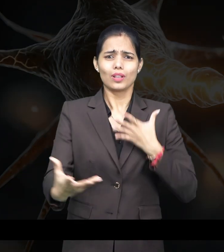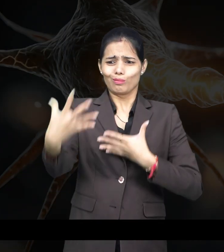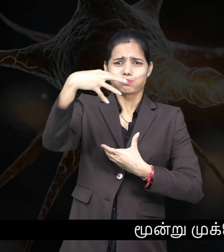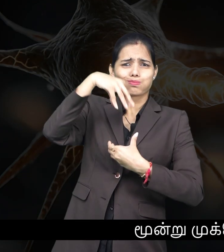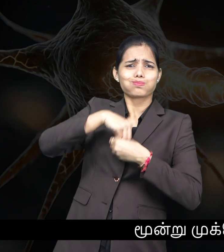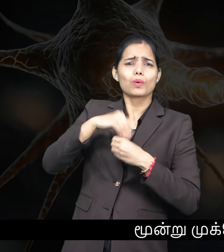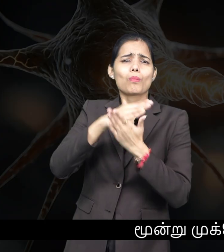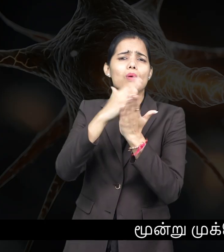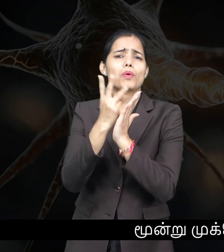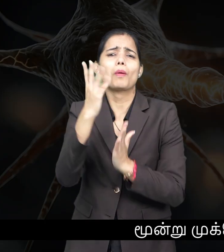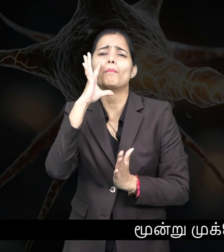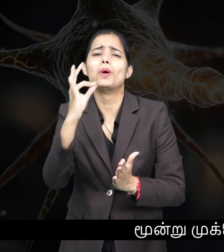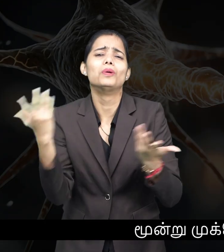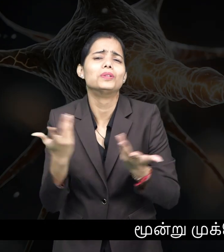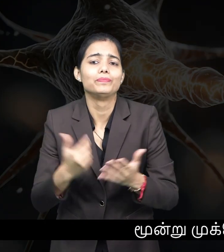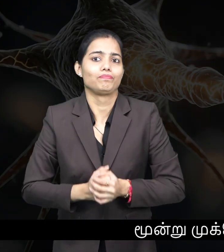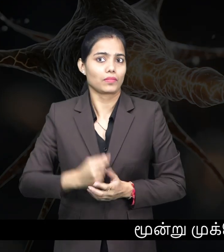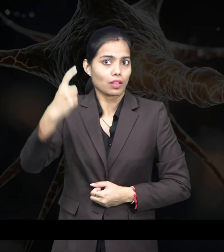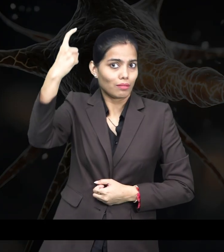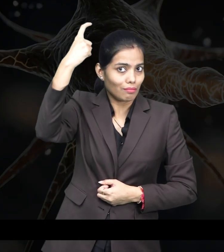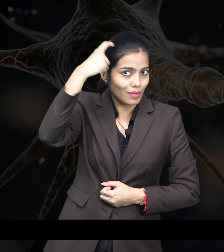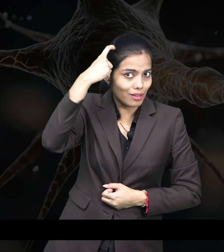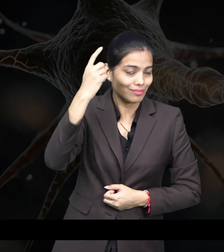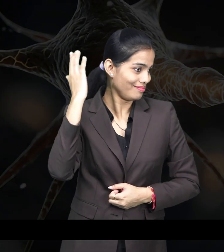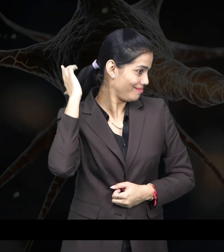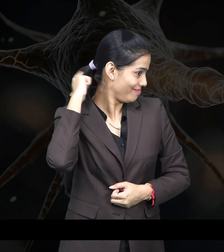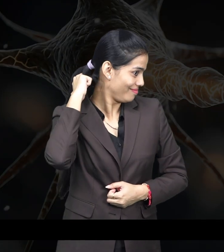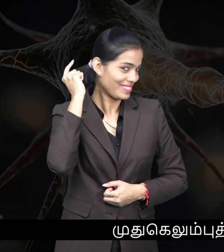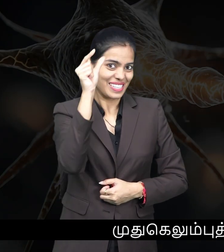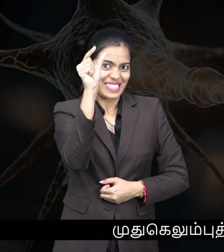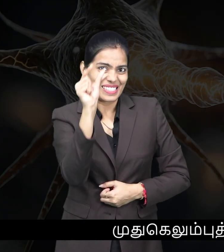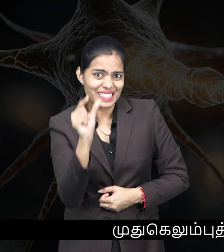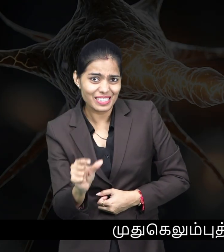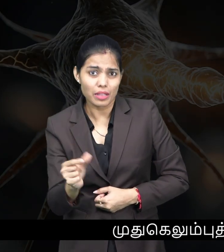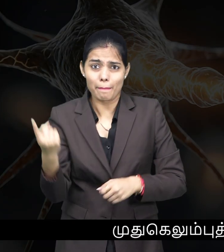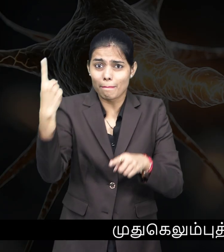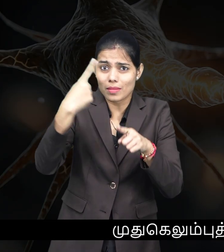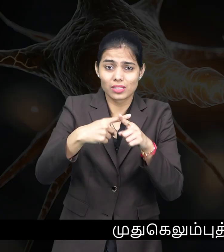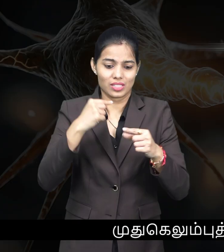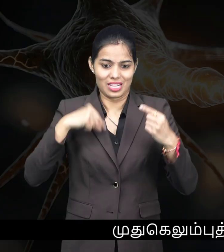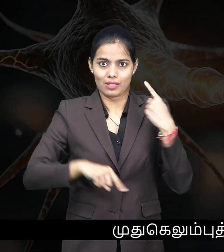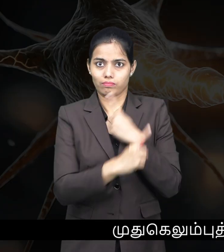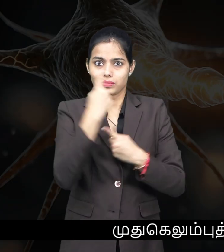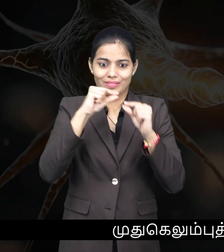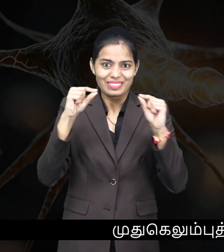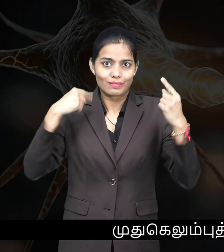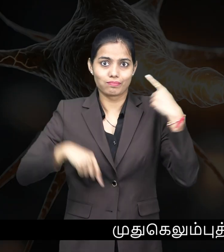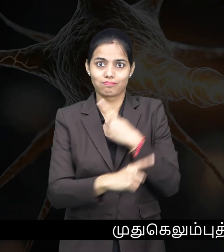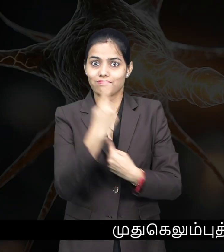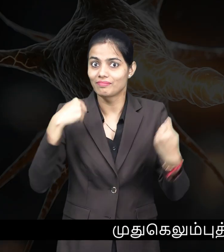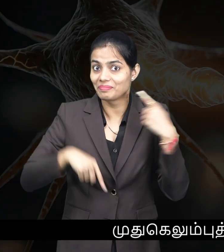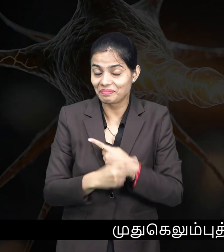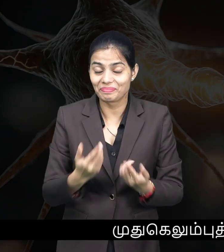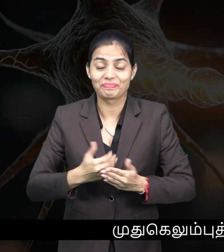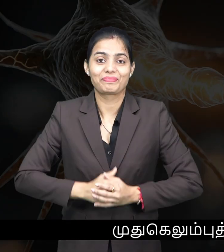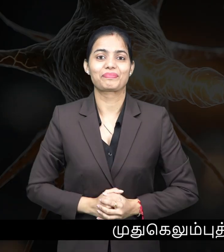இதில் 3 முக்கிய உறுப்புகள் உள்ளன: மூளை, முதுகெலும்பு தண்டு மற்றும்